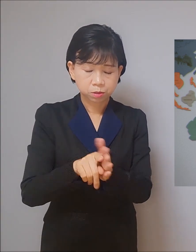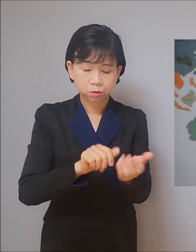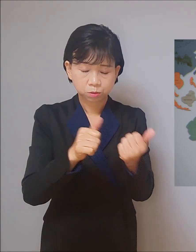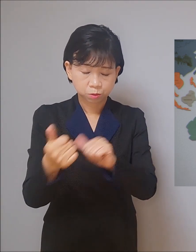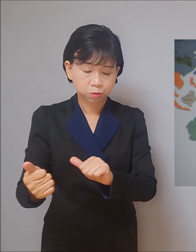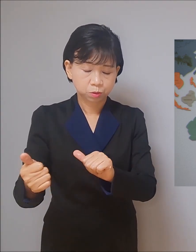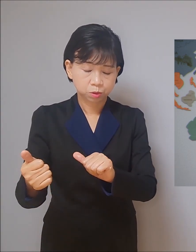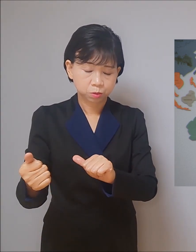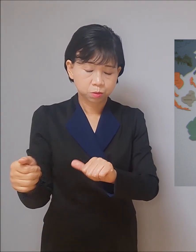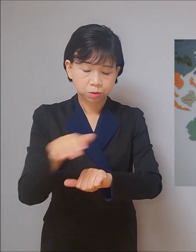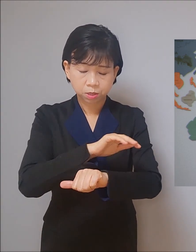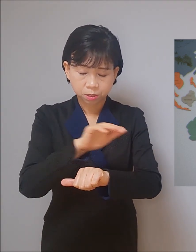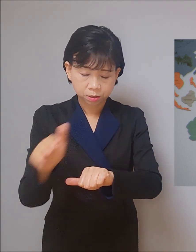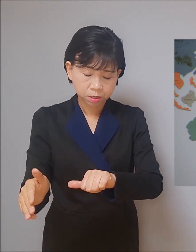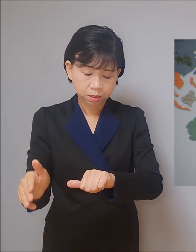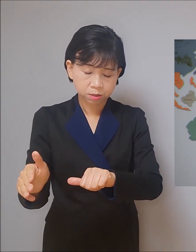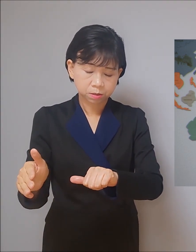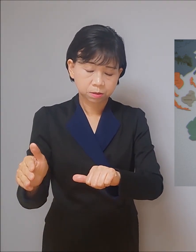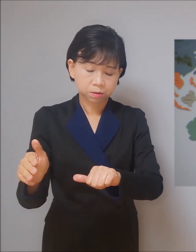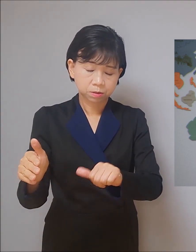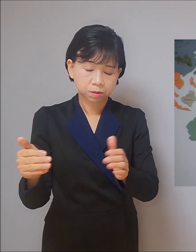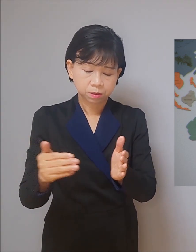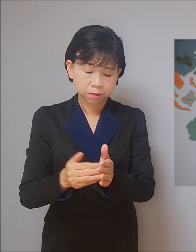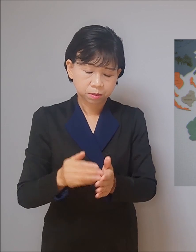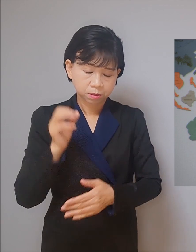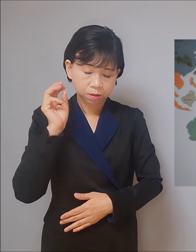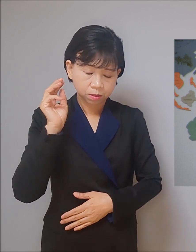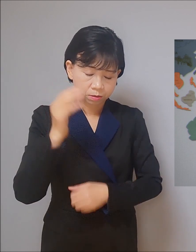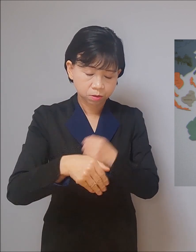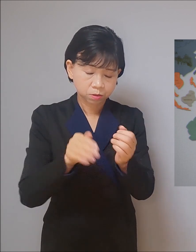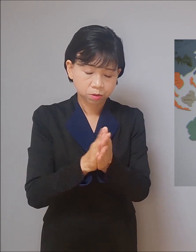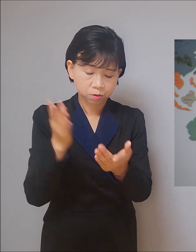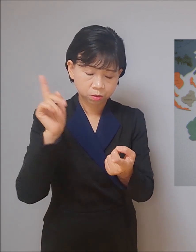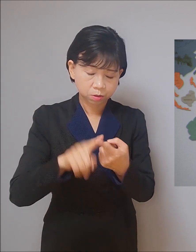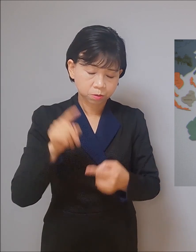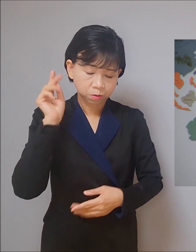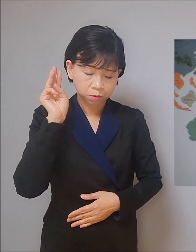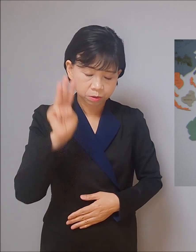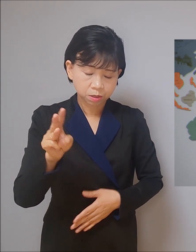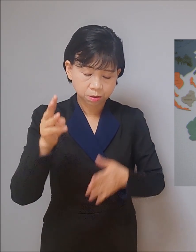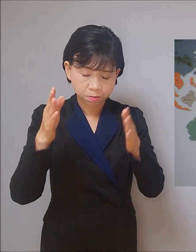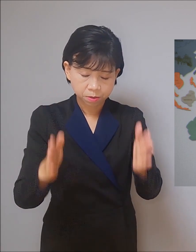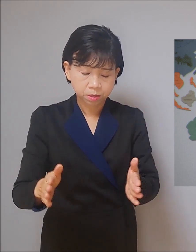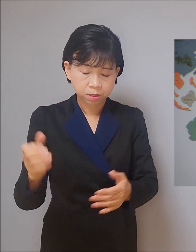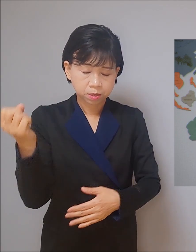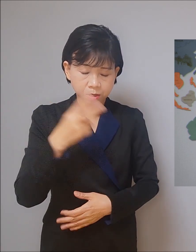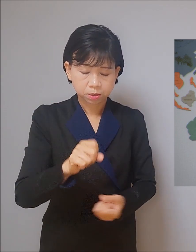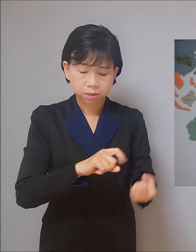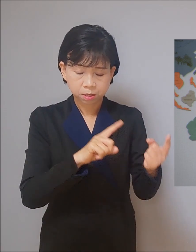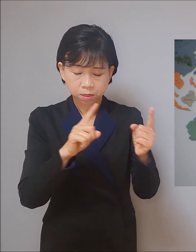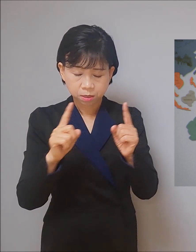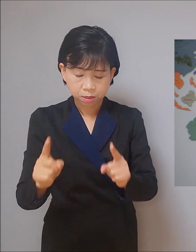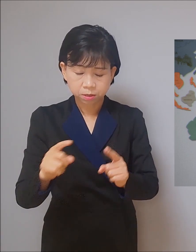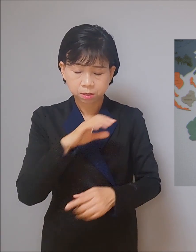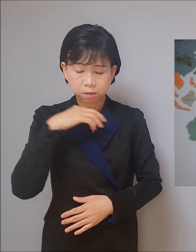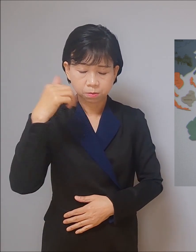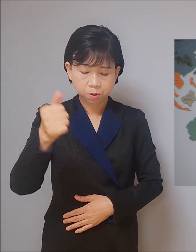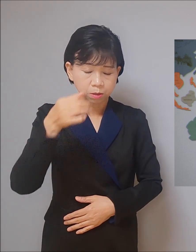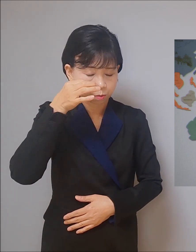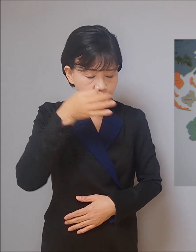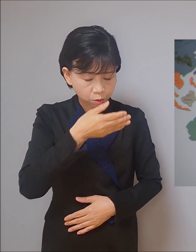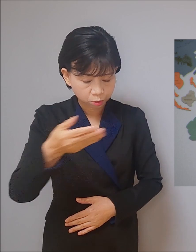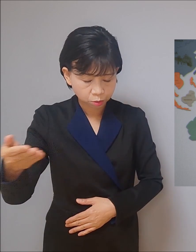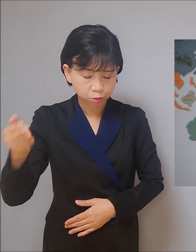죽으시고 장사 지낸 바 되셨다가 성경대로 사흘 만에 다시 살아나사 게바에게 보이시고